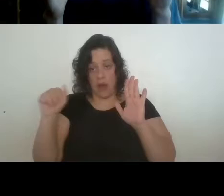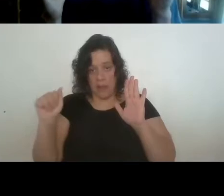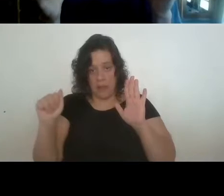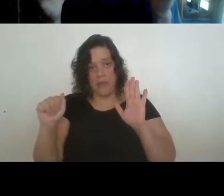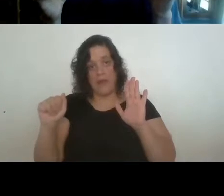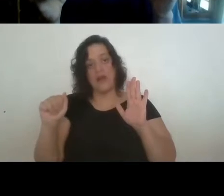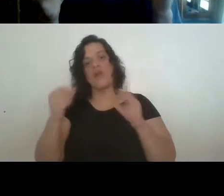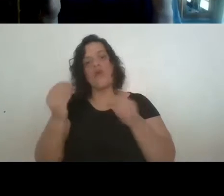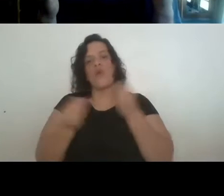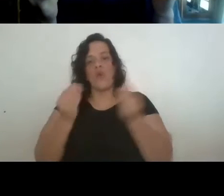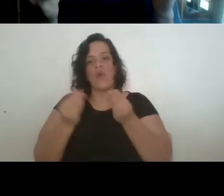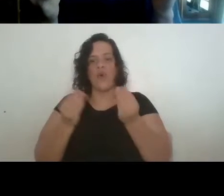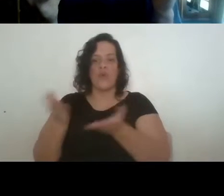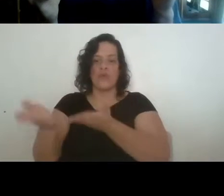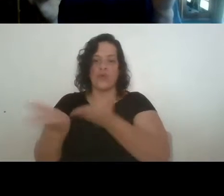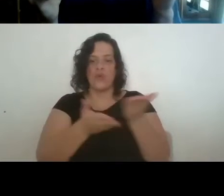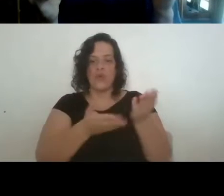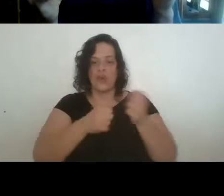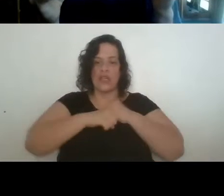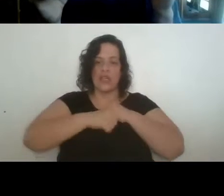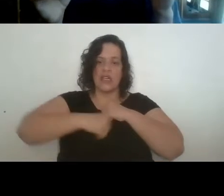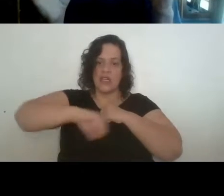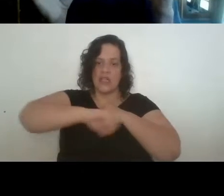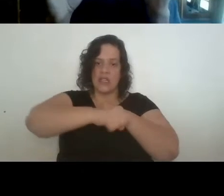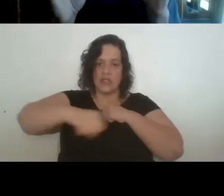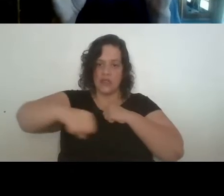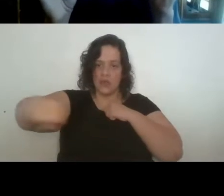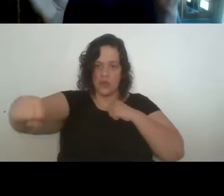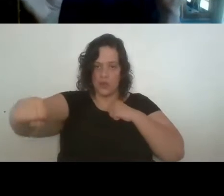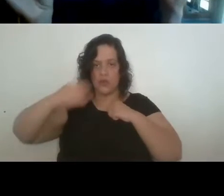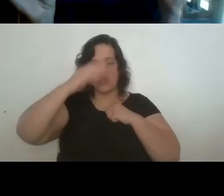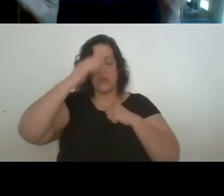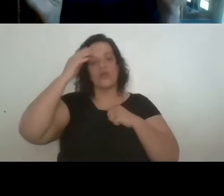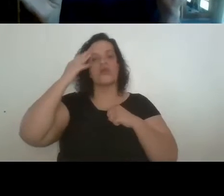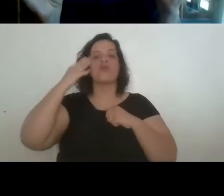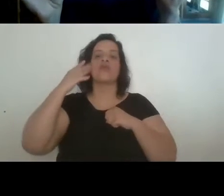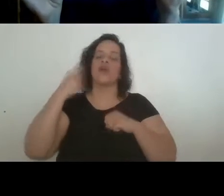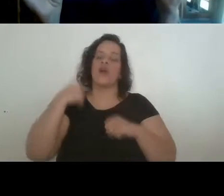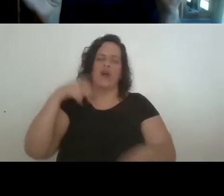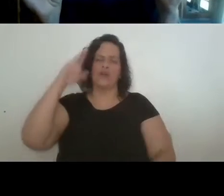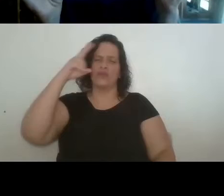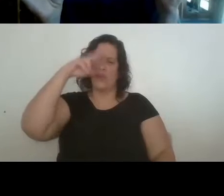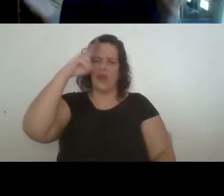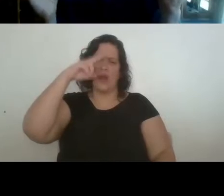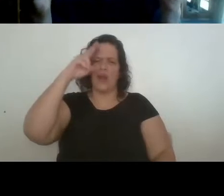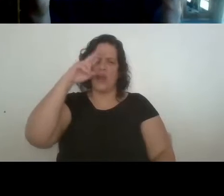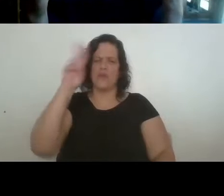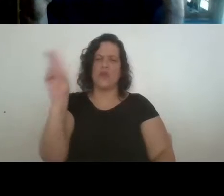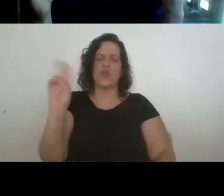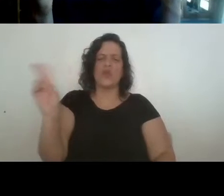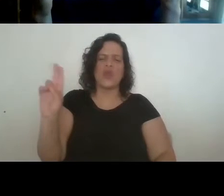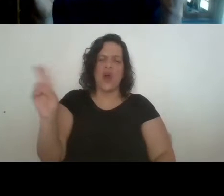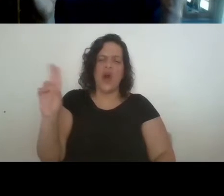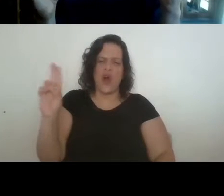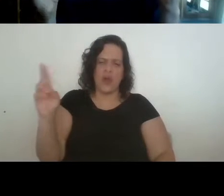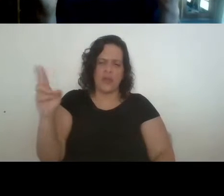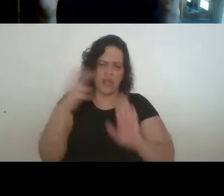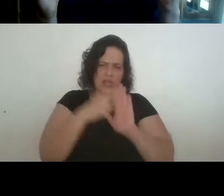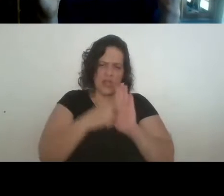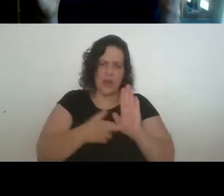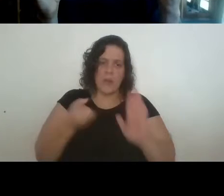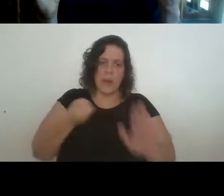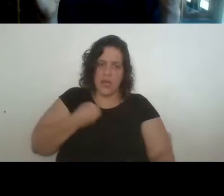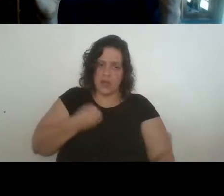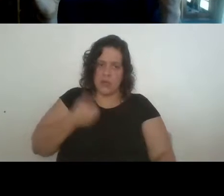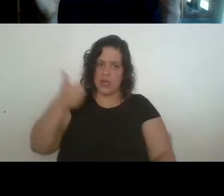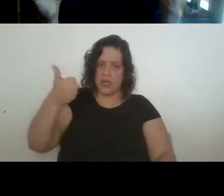tratamento de esgoto depois de tanques sépticos. Então, eu não me recordo exatamente o título da norma, mas tem lá o cálculo da